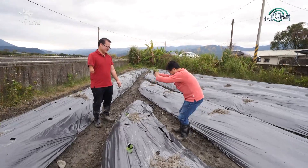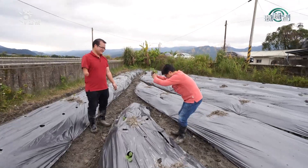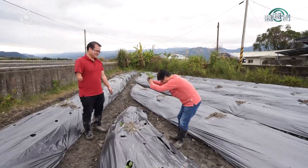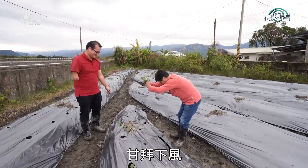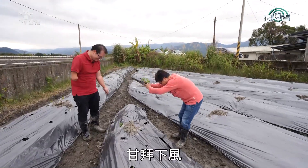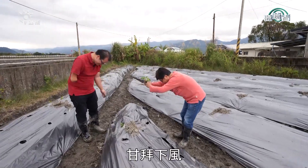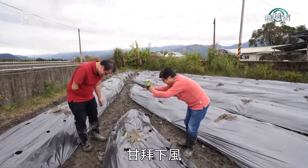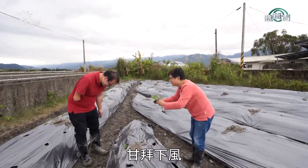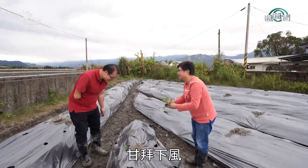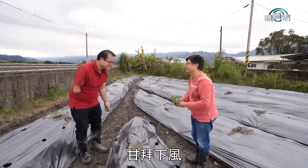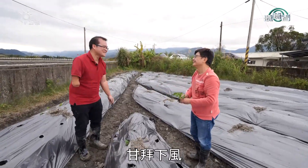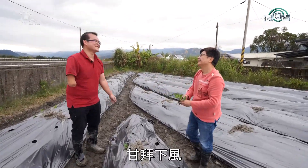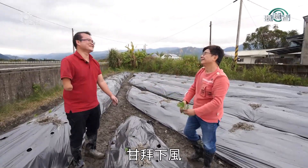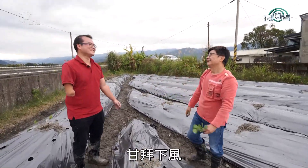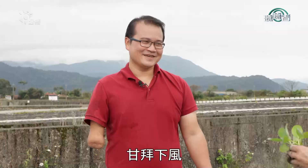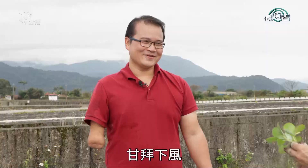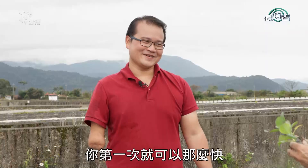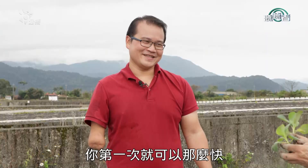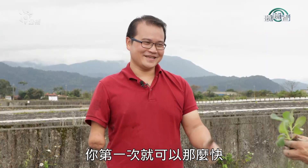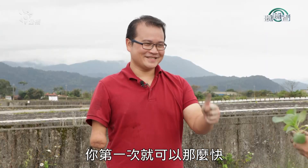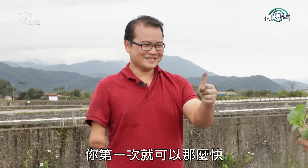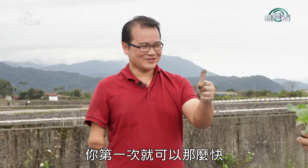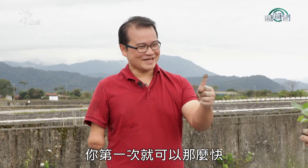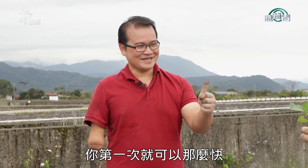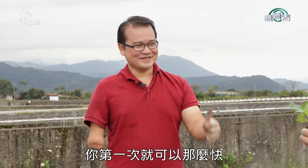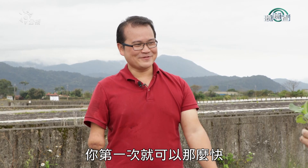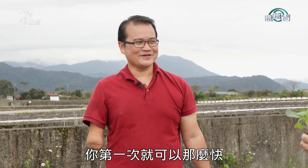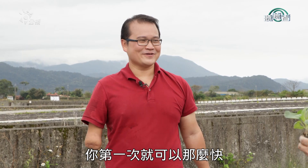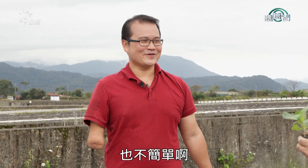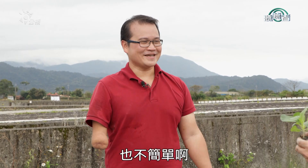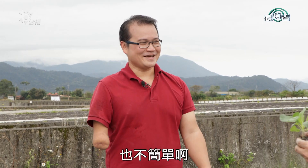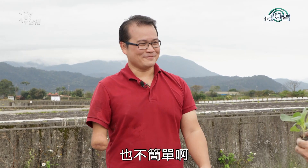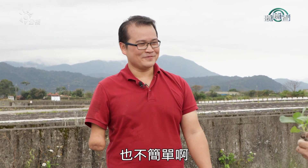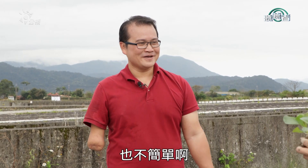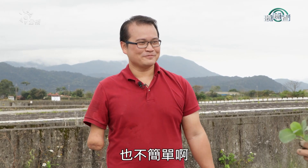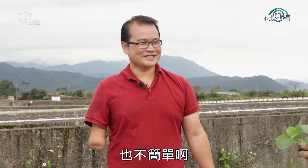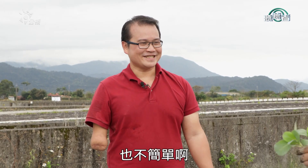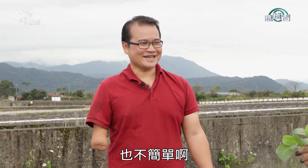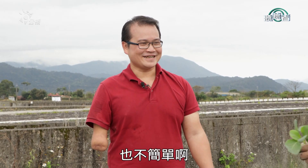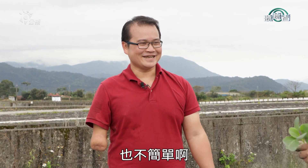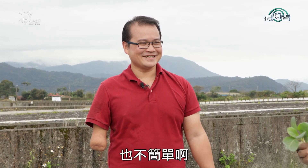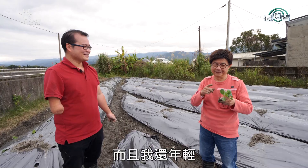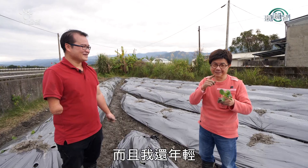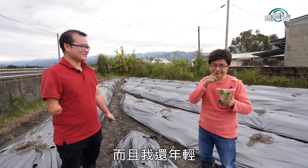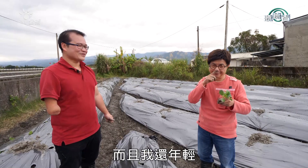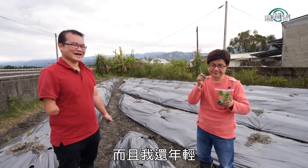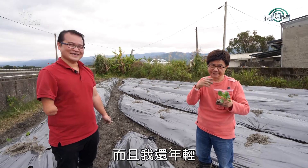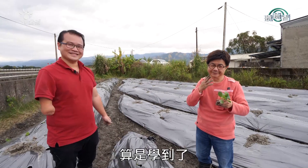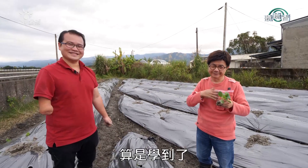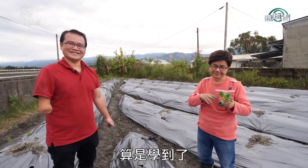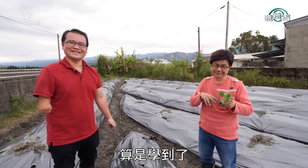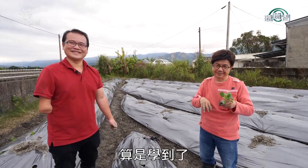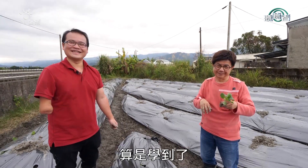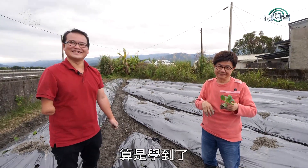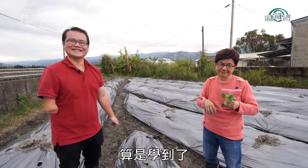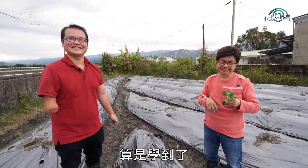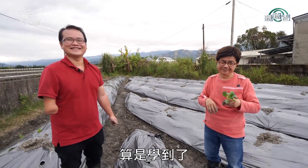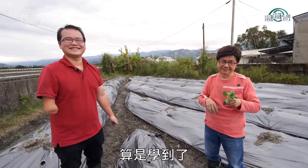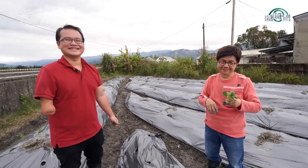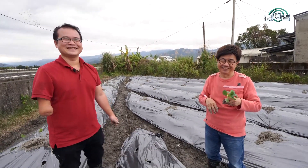了， 哇，甘拜下风哦！ 哇，你第一次就可以那么快，也不简单啊，而且我还年轻， 算是学到